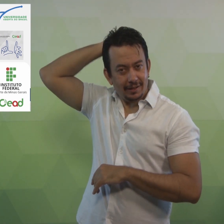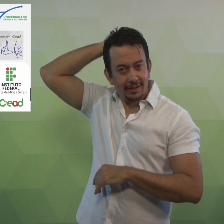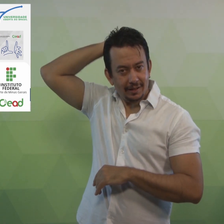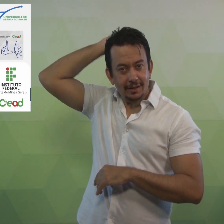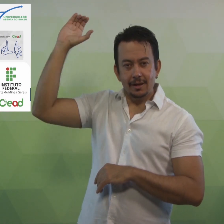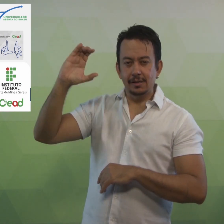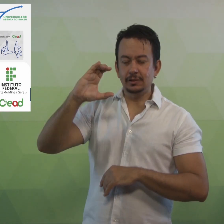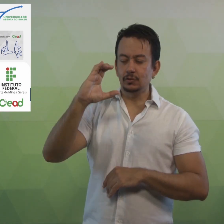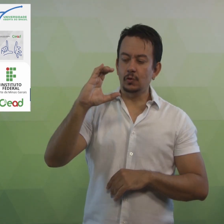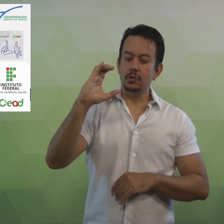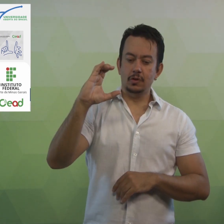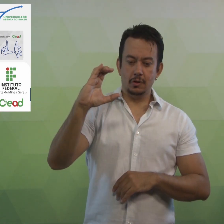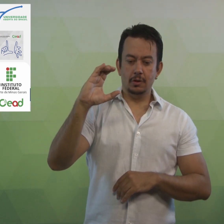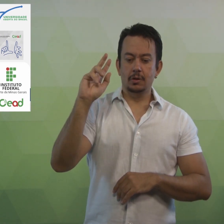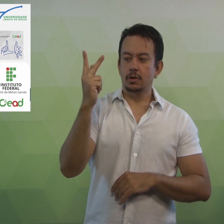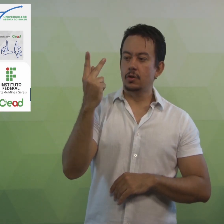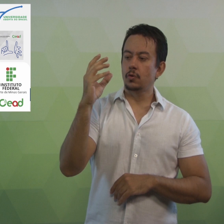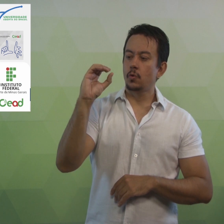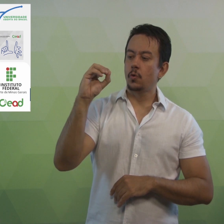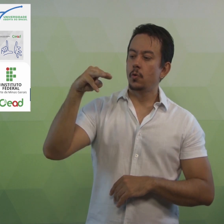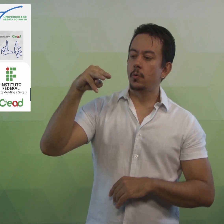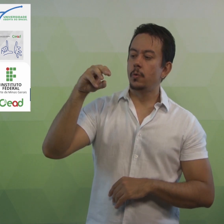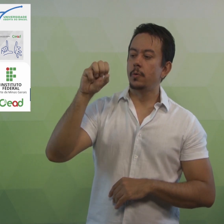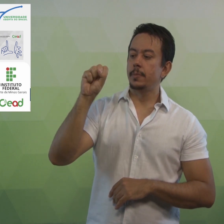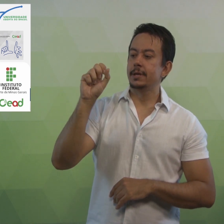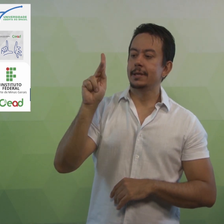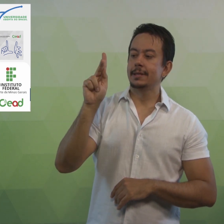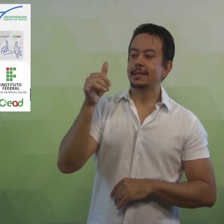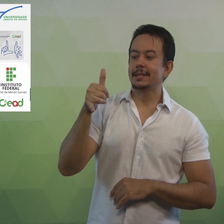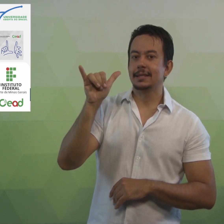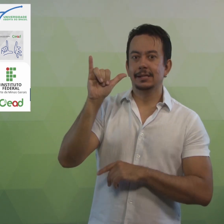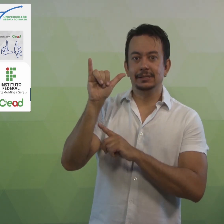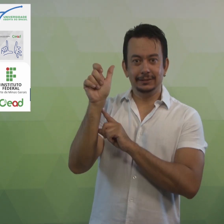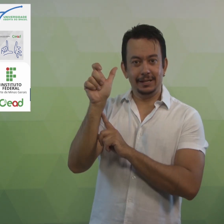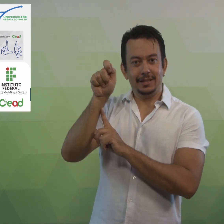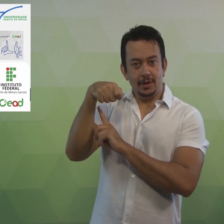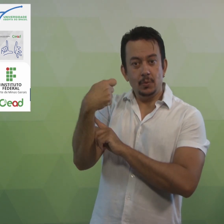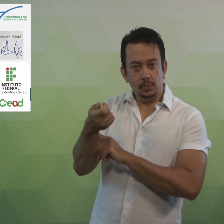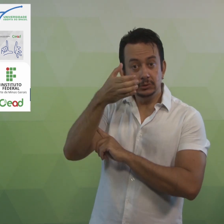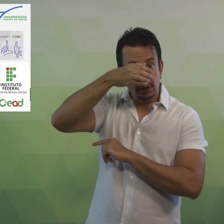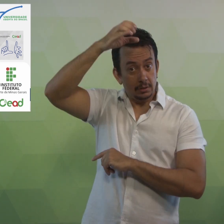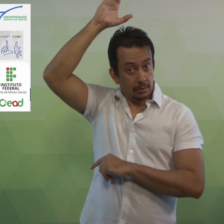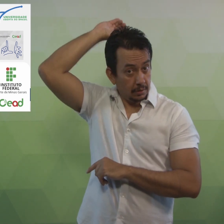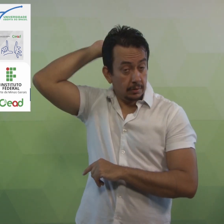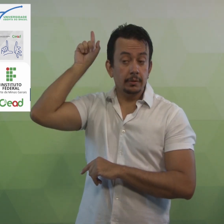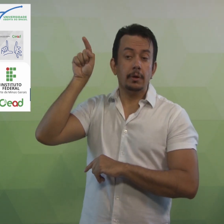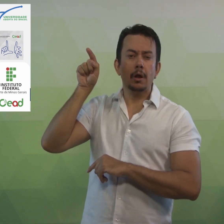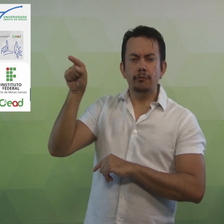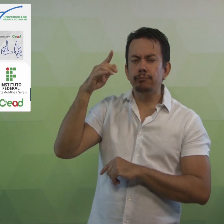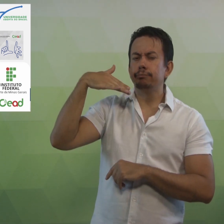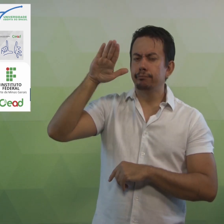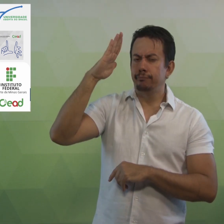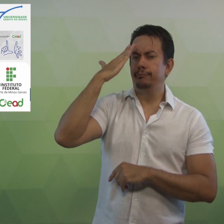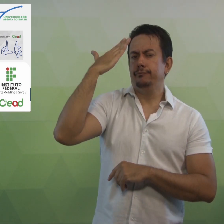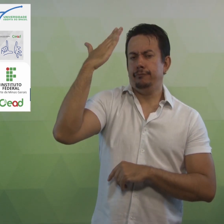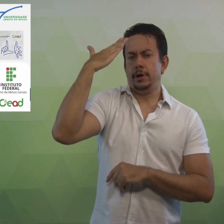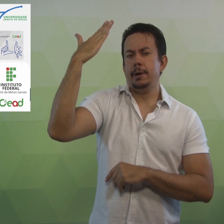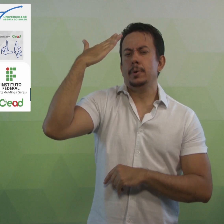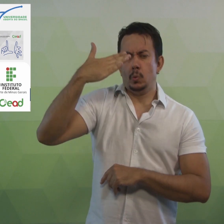Nós iremos estudar um pouquinho agora sobre as abordagens de Chomsky. E este é o sinal dele.